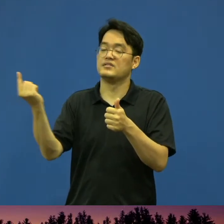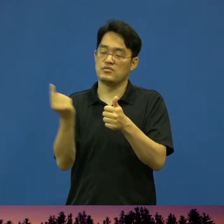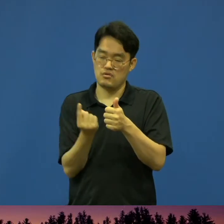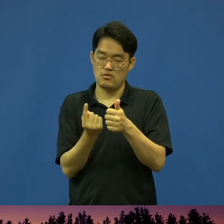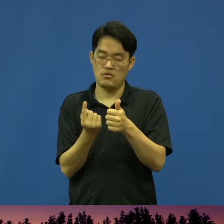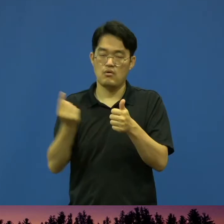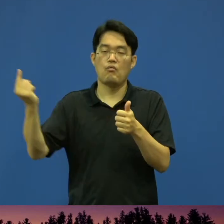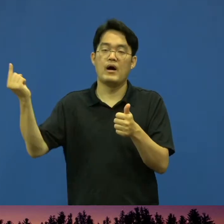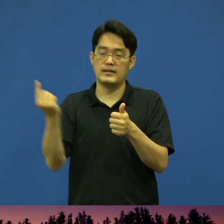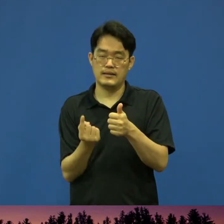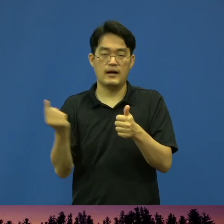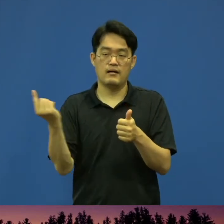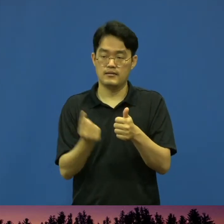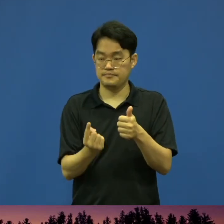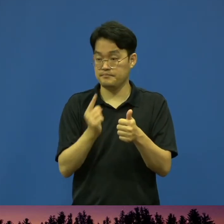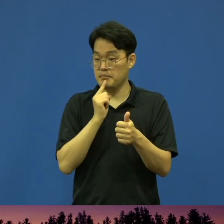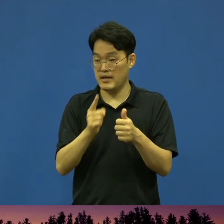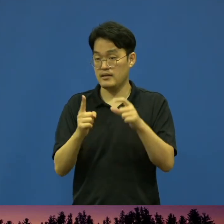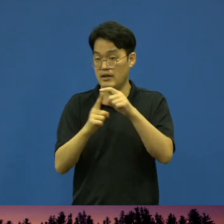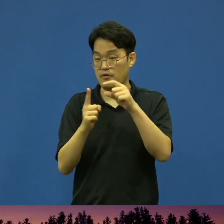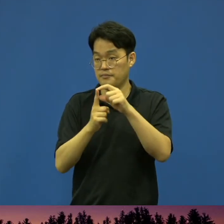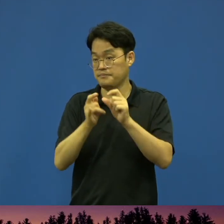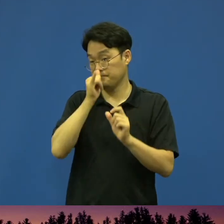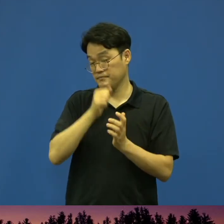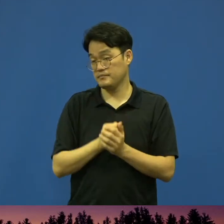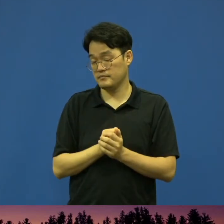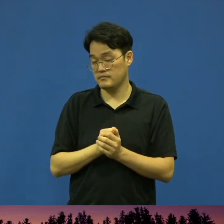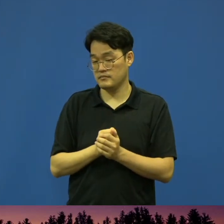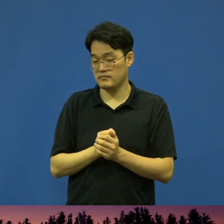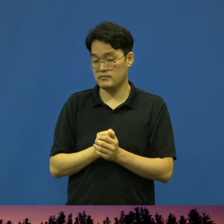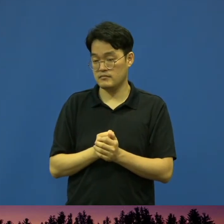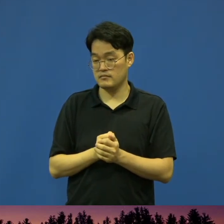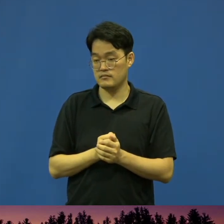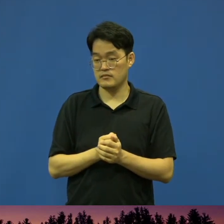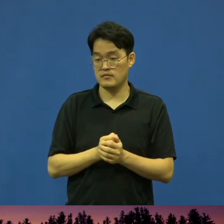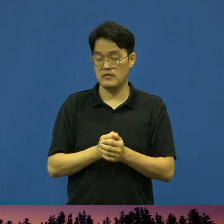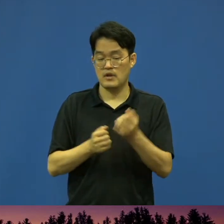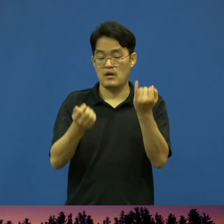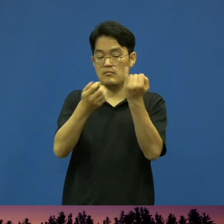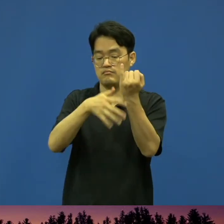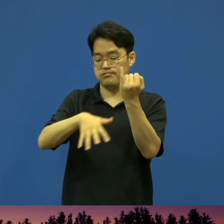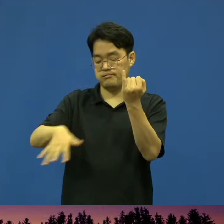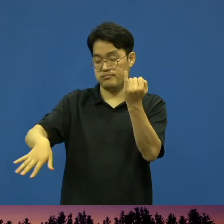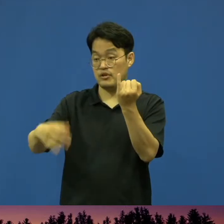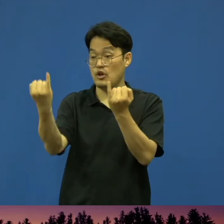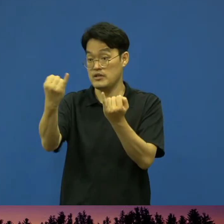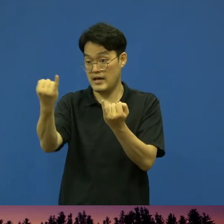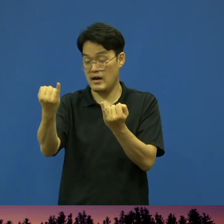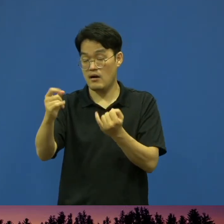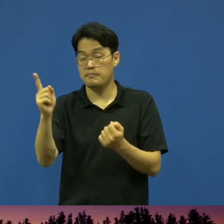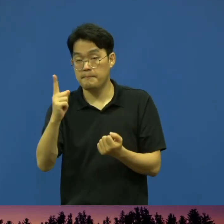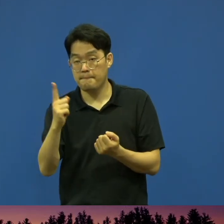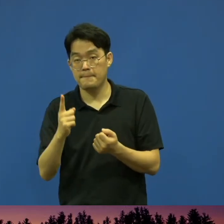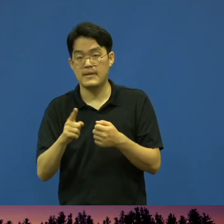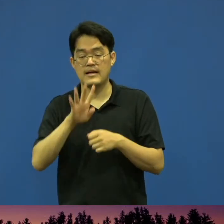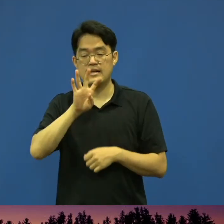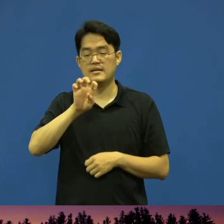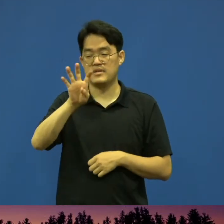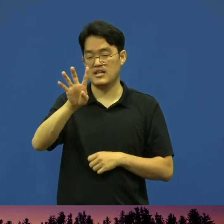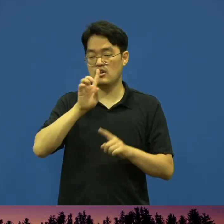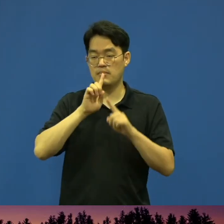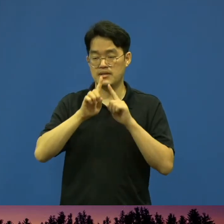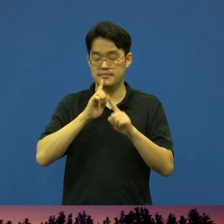단어가 여기에 기록되어 있습니다. 혈류병 여인의 모습을 한번 볼까요? 동일한 단어가 기록되어 있는 본문이 44절입니다.